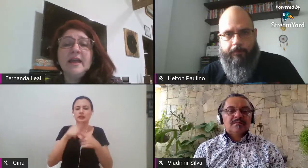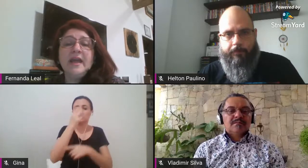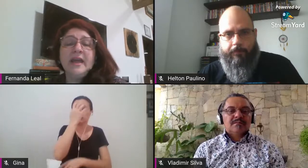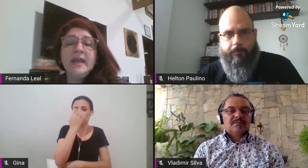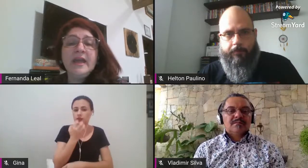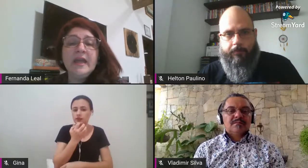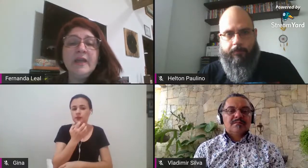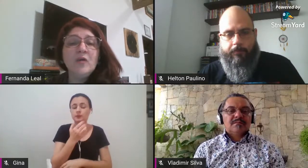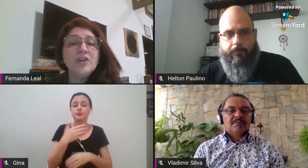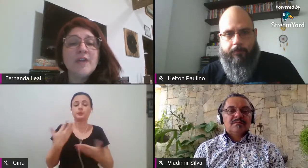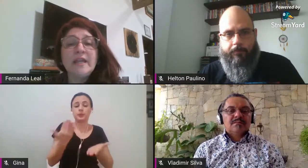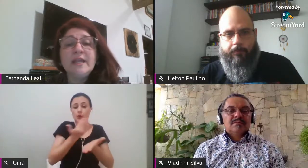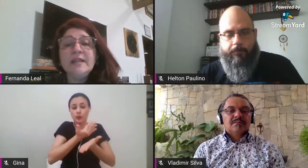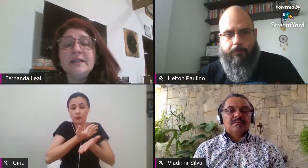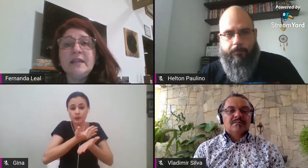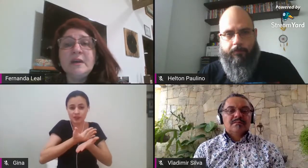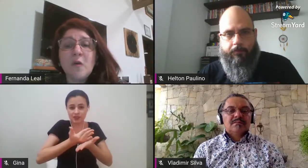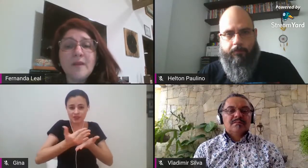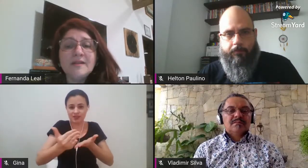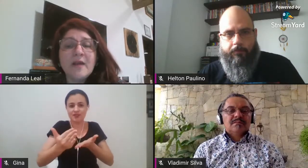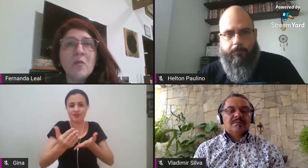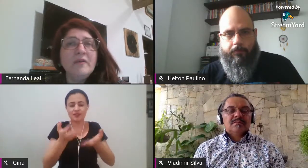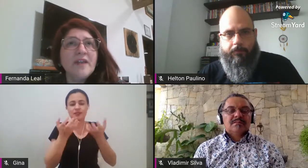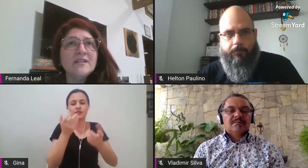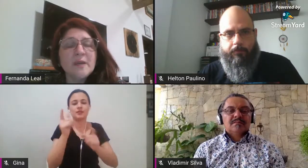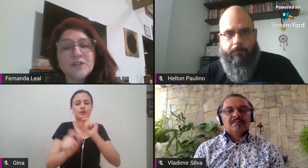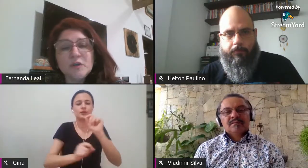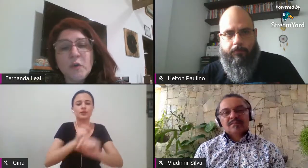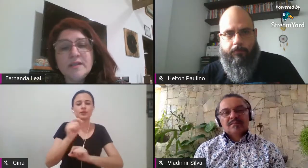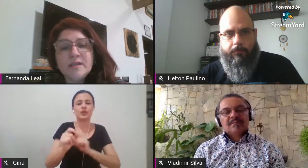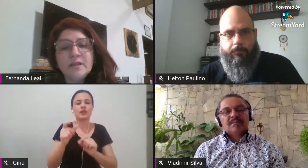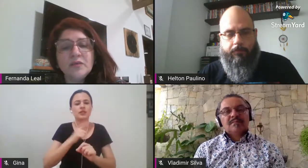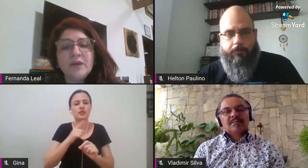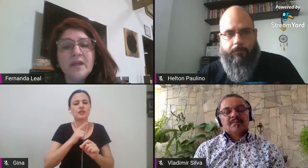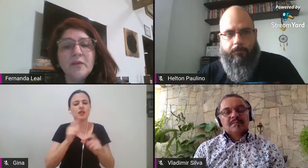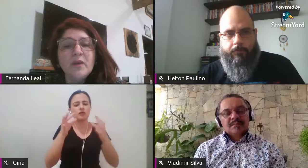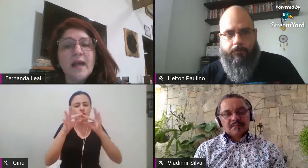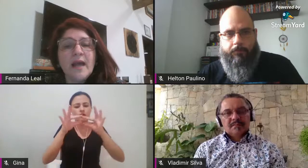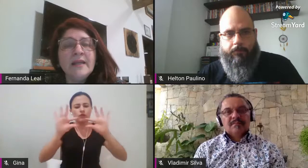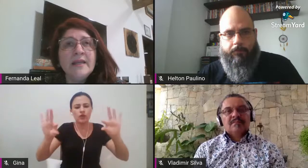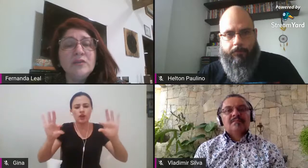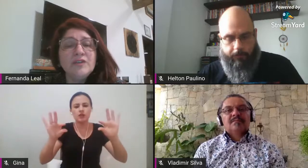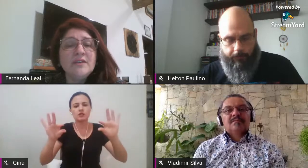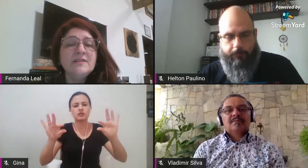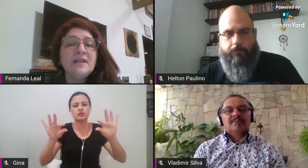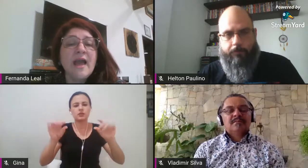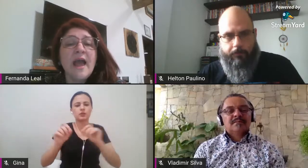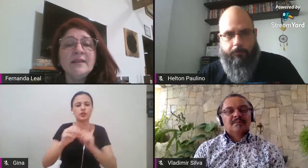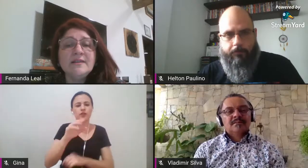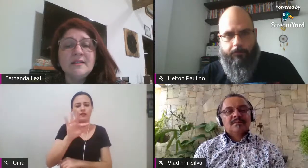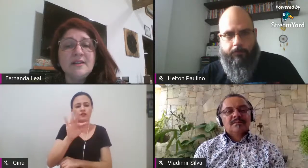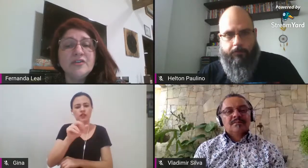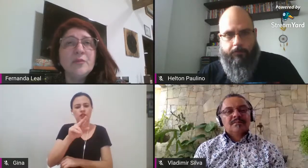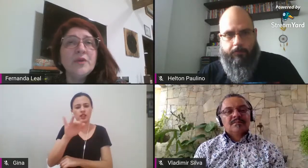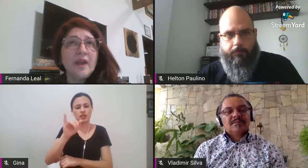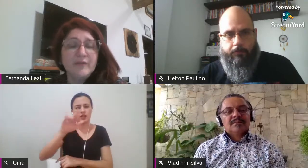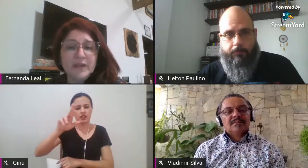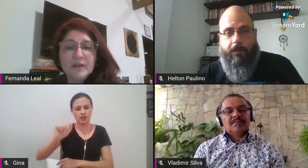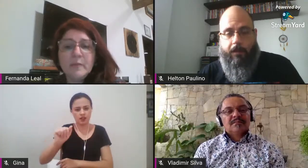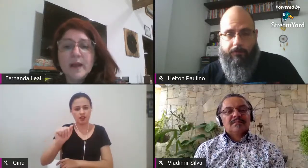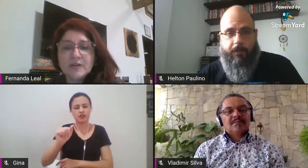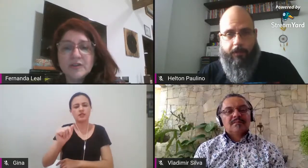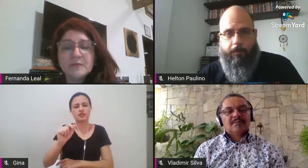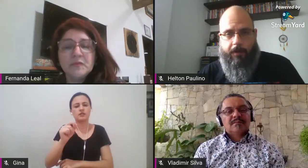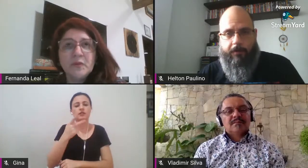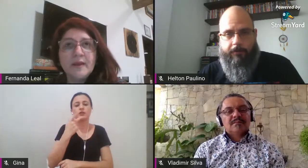conversa, eu gostaria de começar com uma frase bastante conhecida do Ferreira Goulart, que nos diz que a arte existe porque a